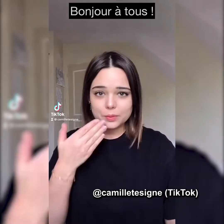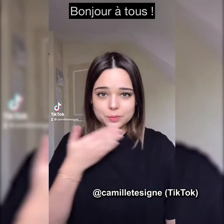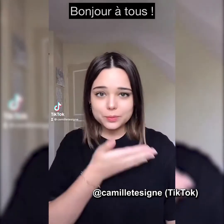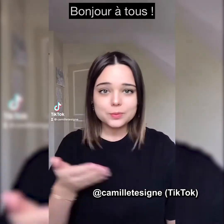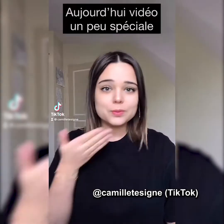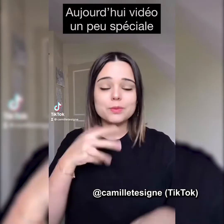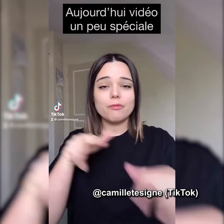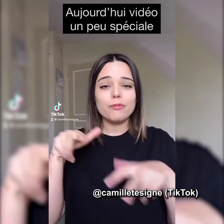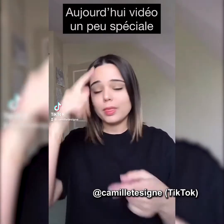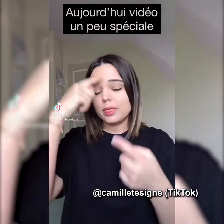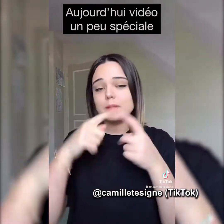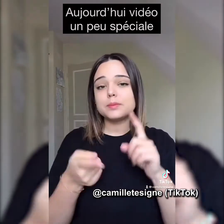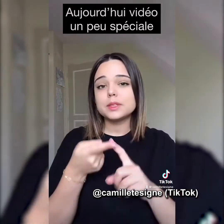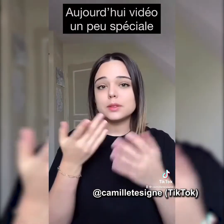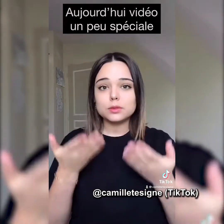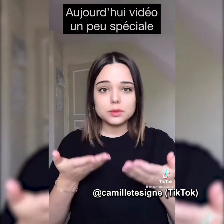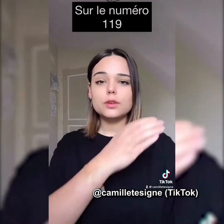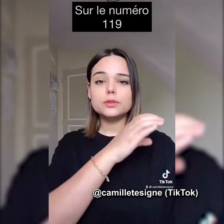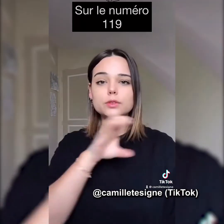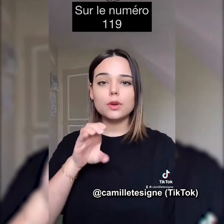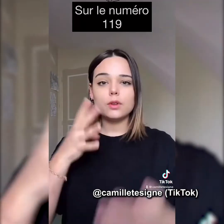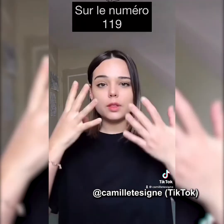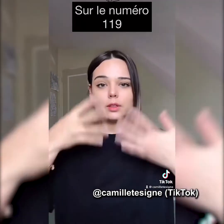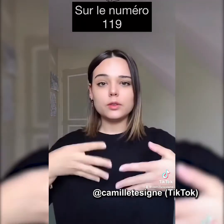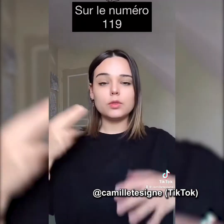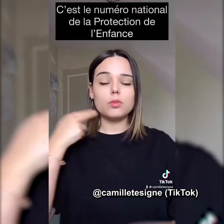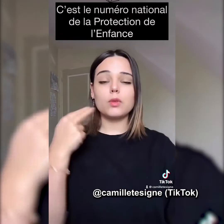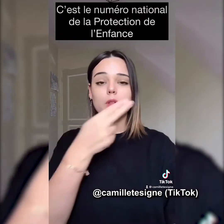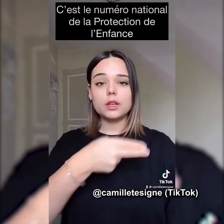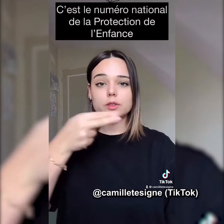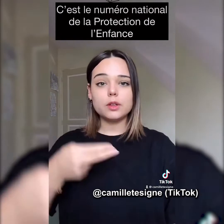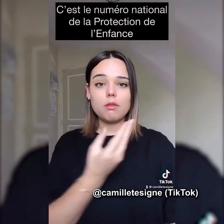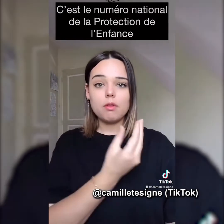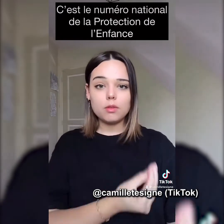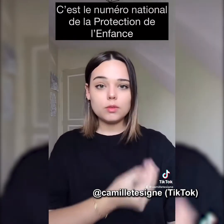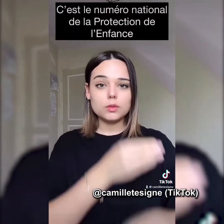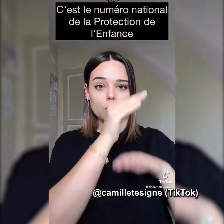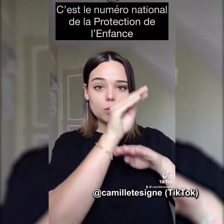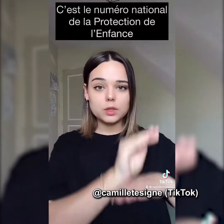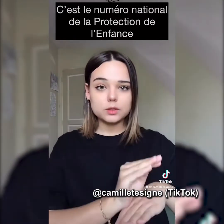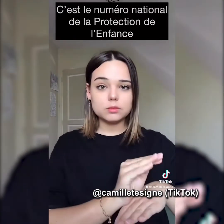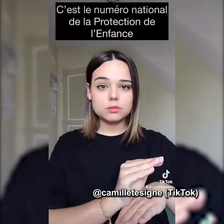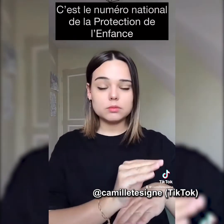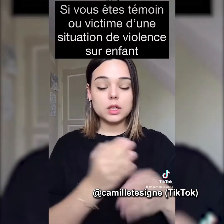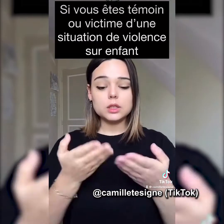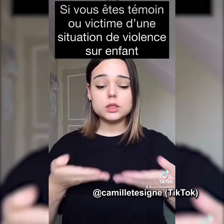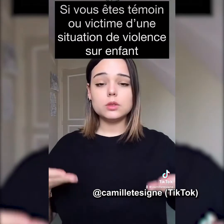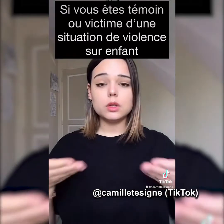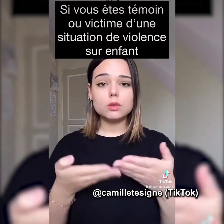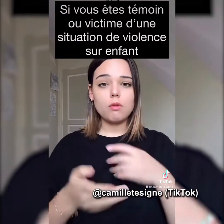Bonjour à tous. Aujourd'hui, une vidéo un peu spéciale. Je voudrais vous parler du numéro 119, qui est le numéro national de la protection de l'enfance. Si vous